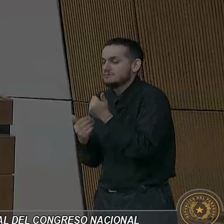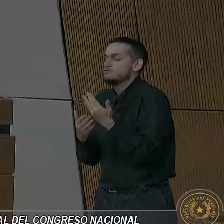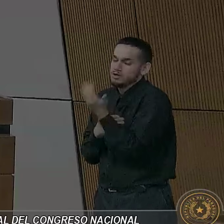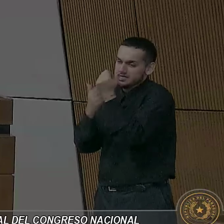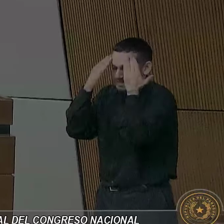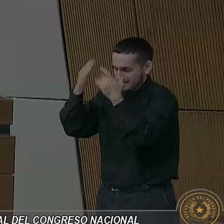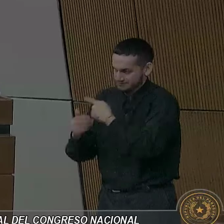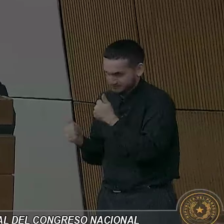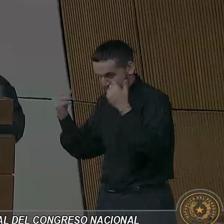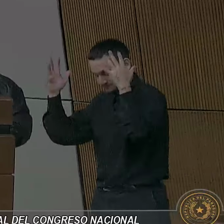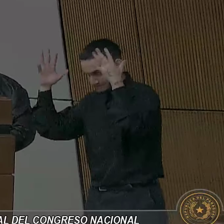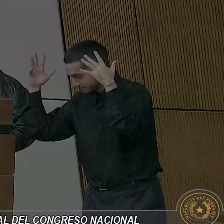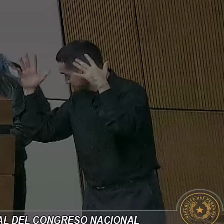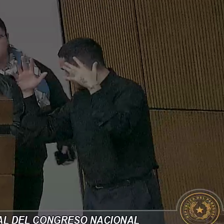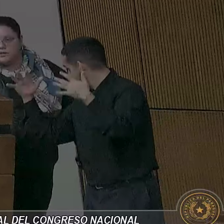gracias.